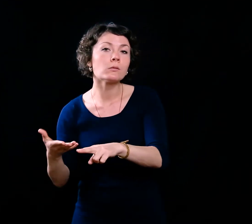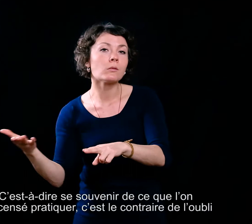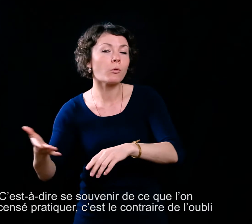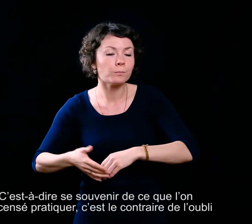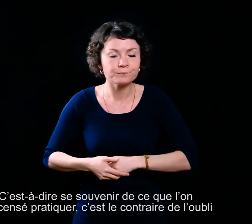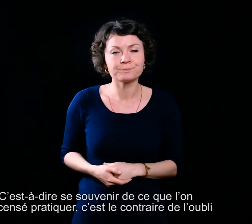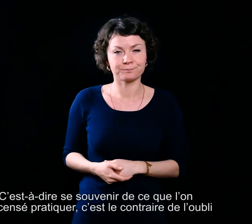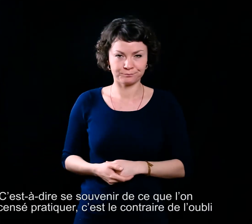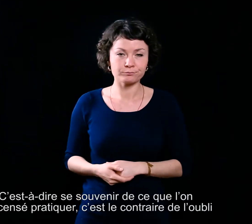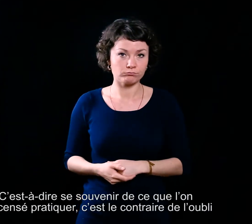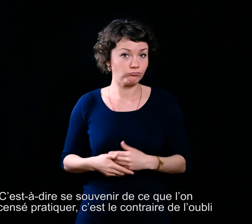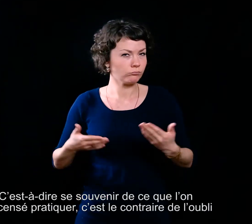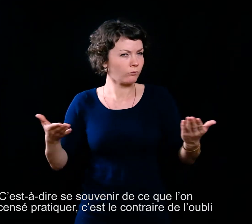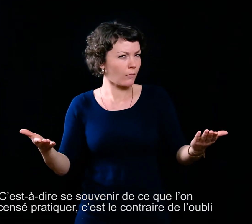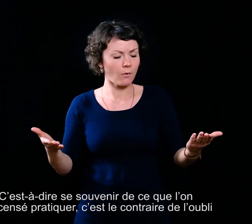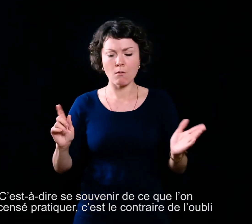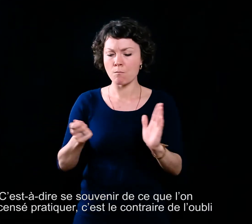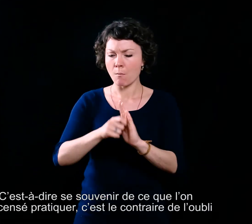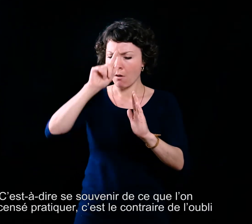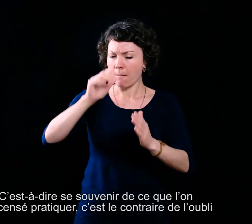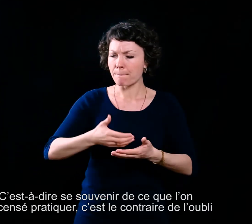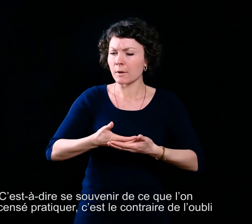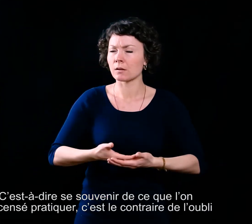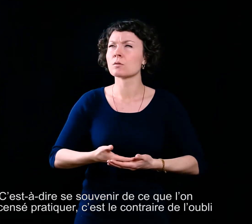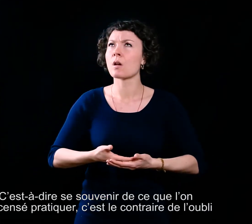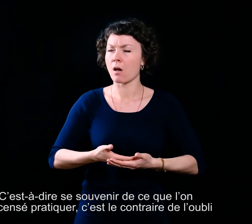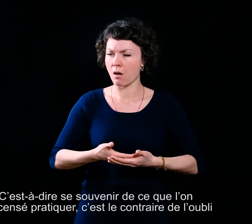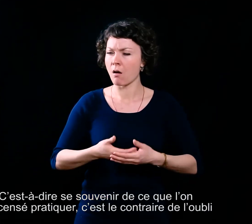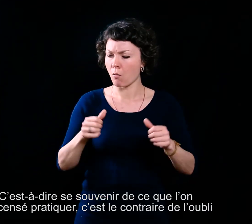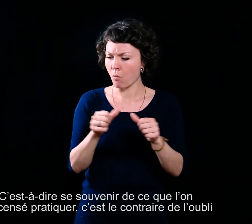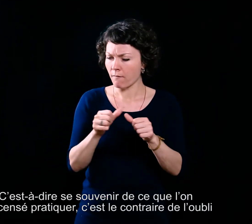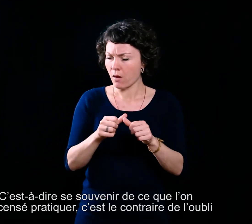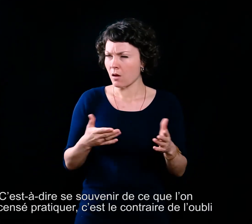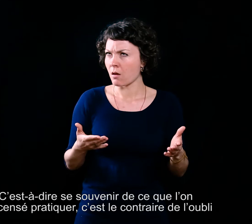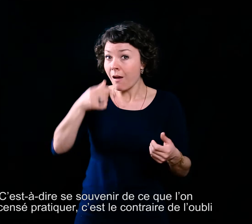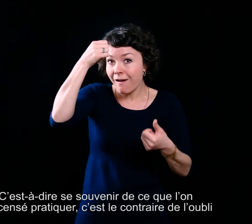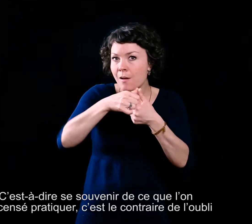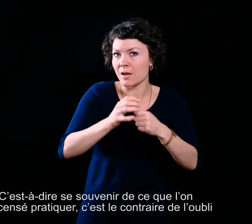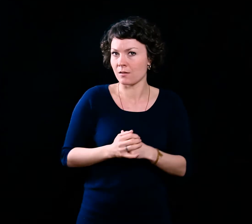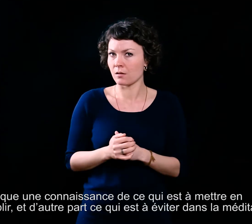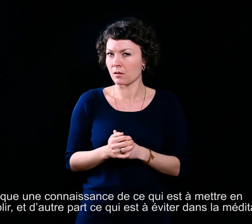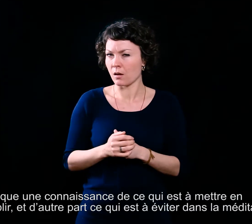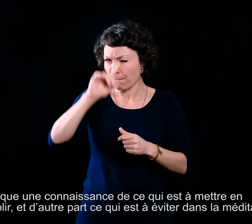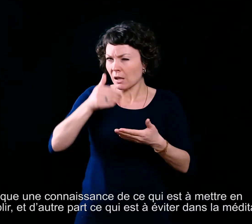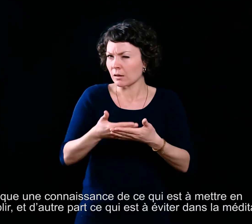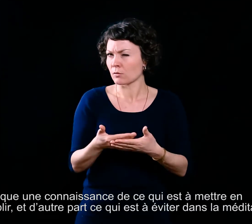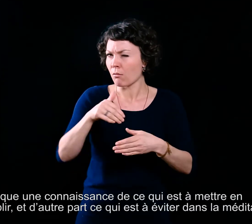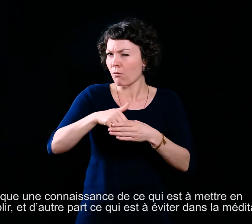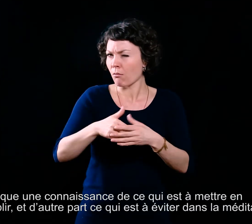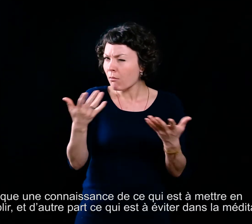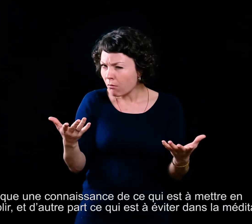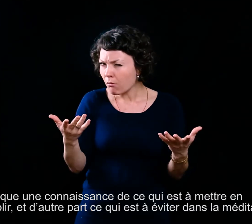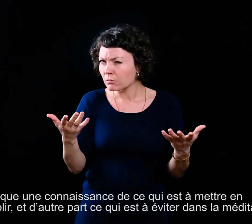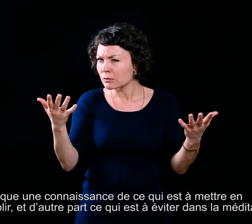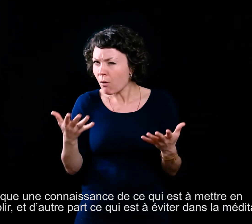souvenance. C'est-à-dire se souvenir de ce qu'on est censé pratiquer. C'est le contraire de l'oubli. Et ça implique